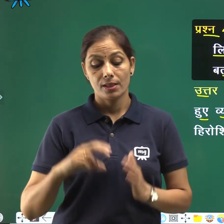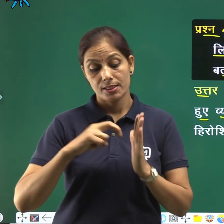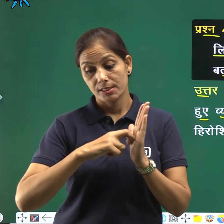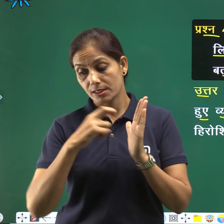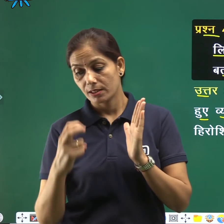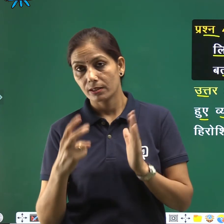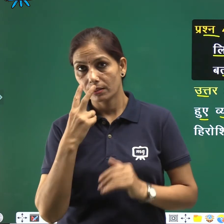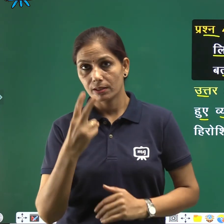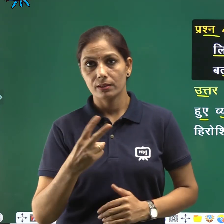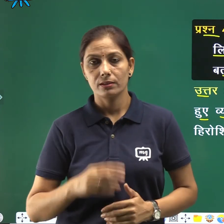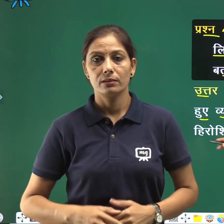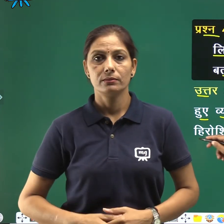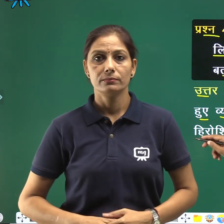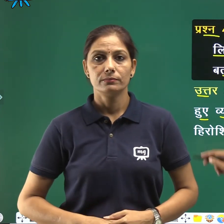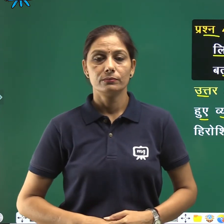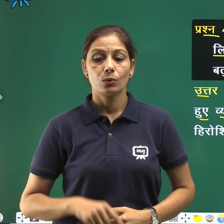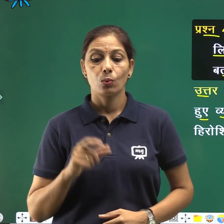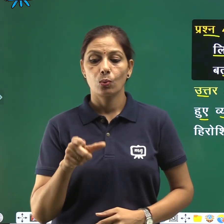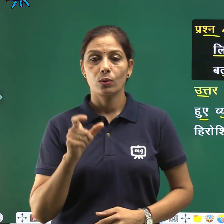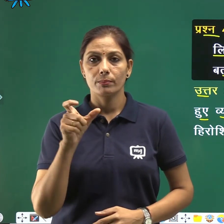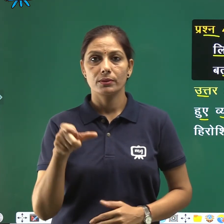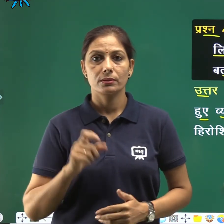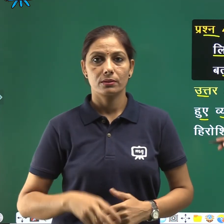छाया देखकर उन्होंने